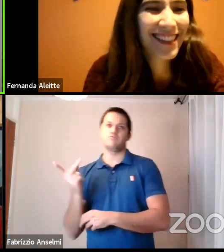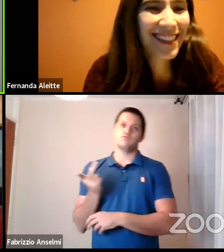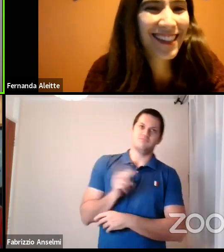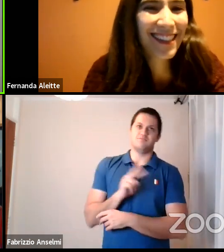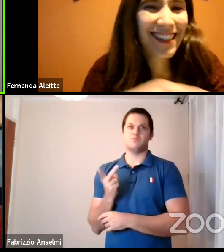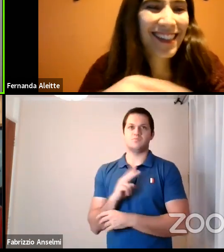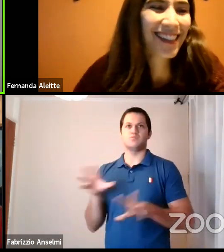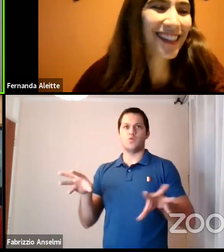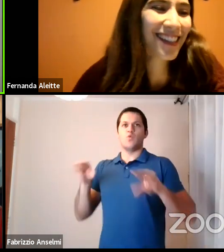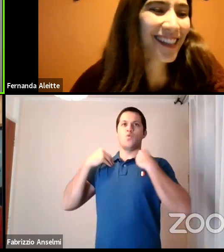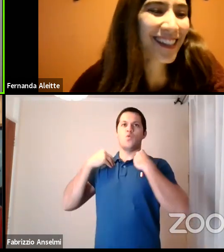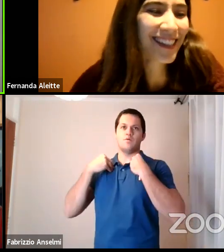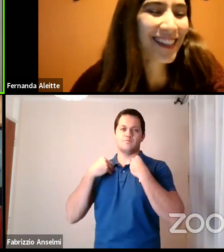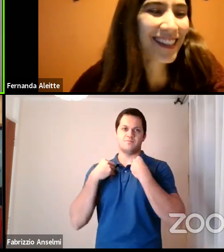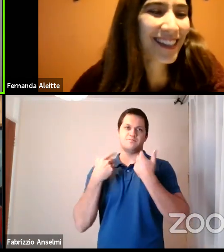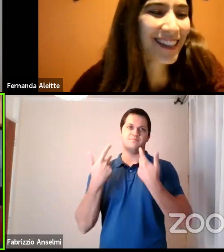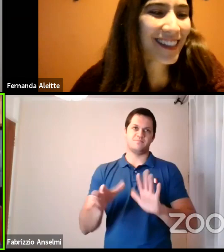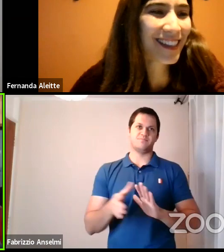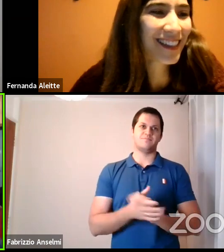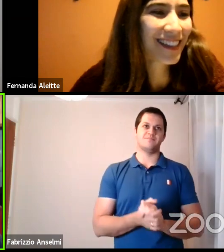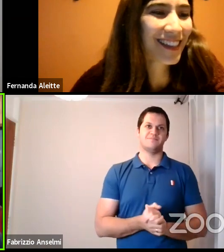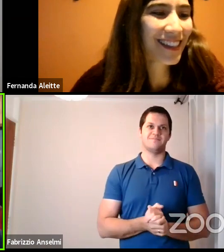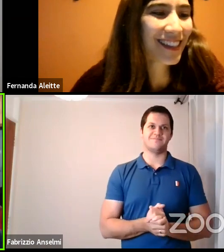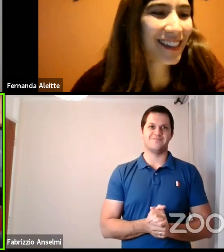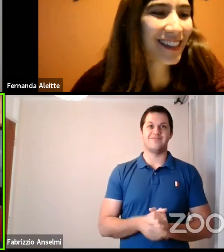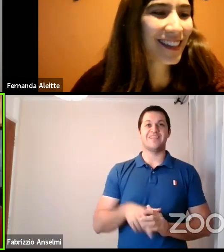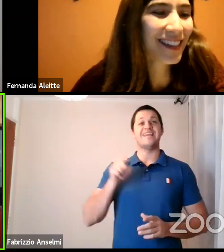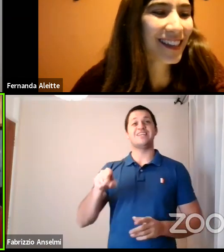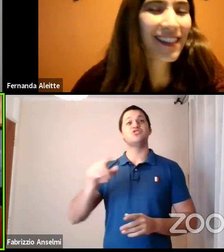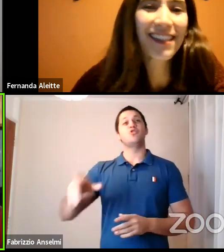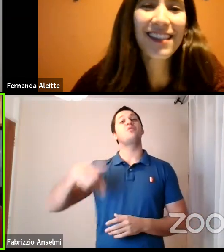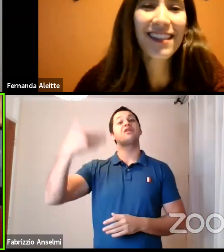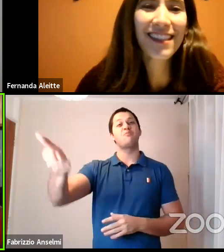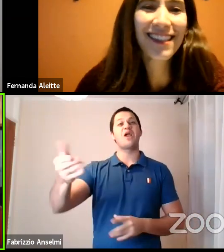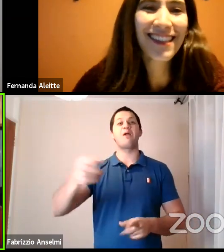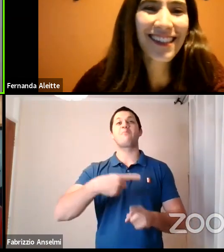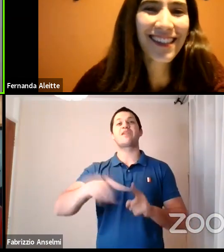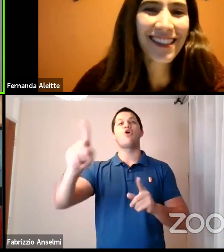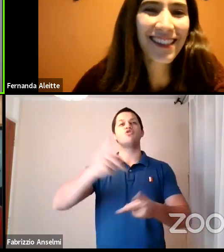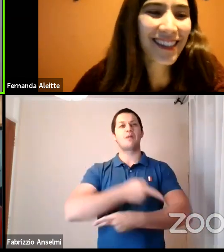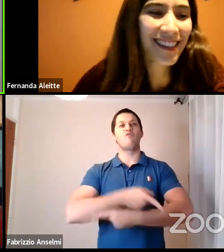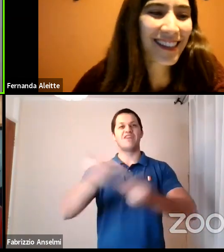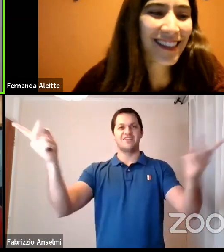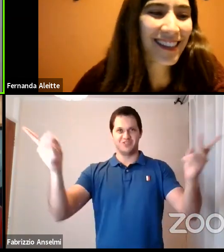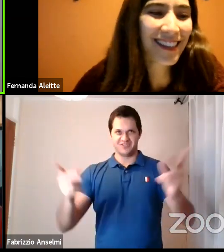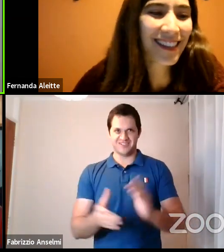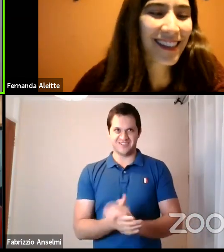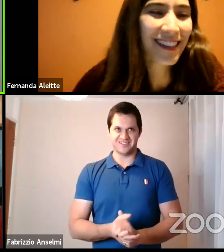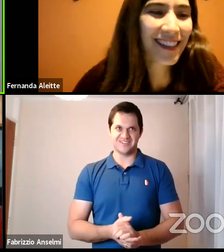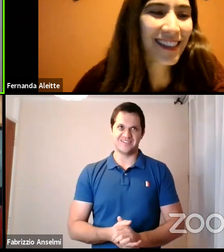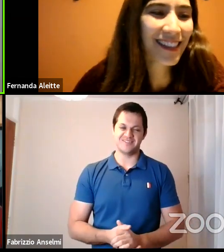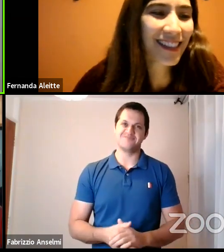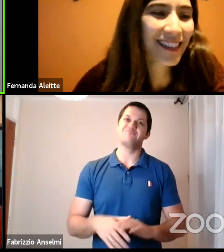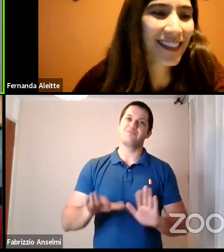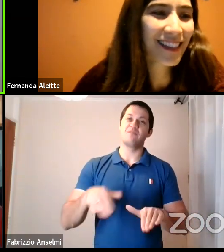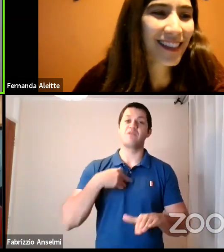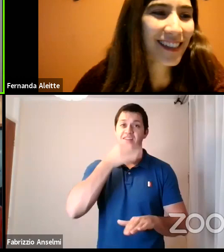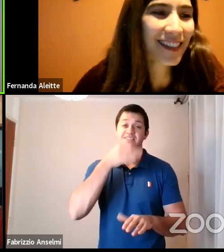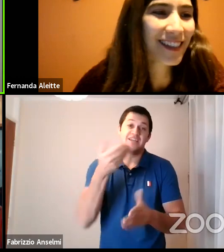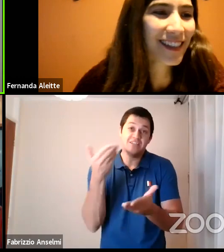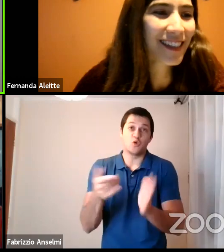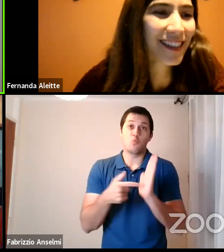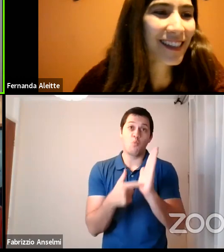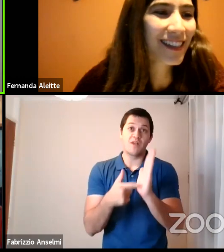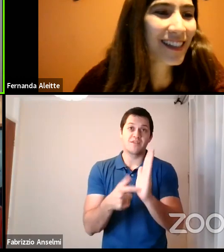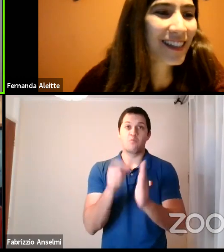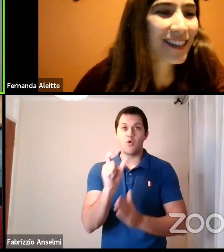Es verdad. Muchísimas gracias, Rodrigo. Eso es para otra publicación. Bueno, pero yo creo que demuestra un poco de lo que estamos conversando, de que